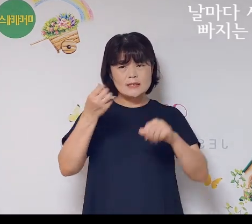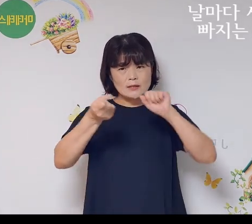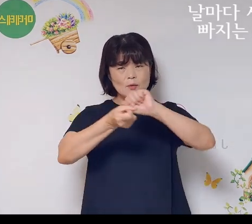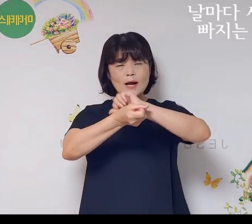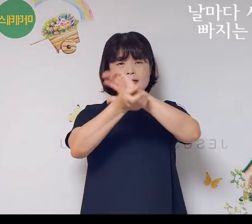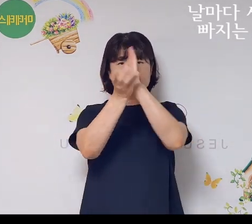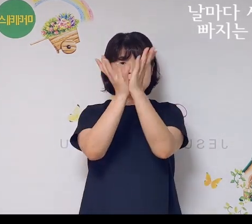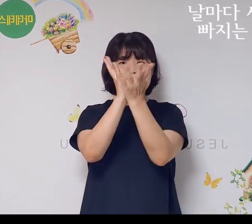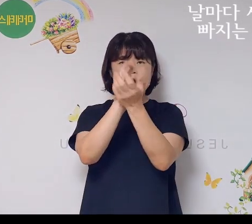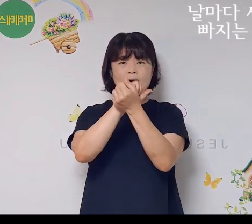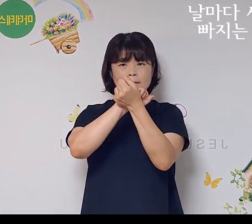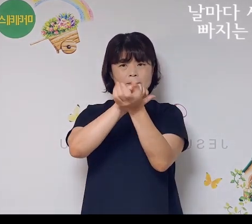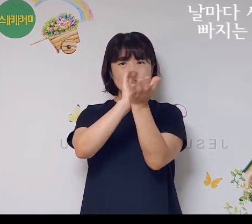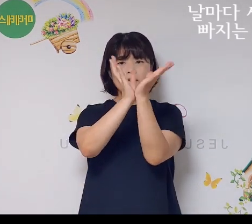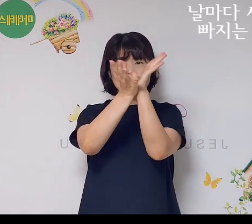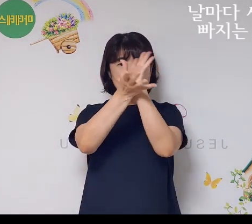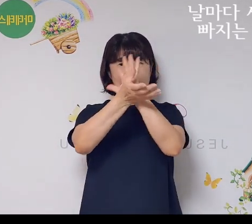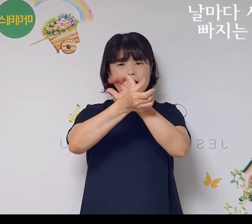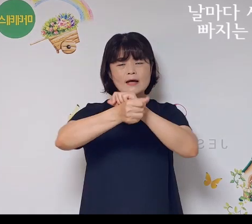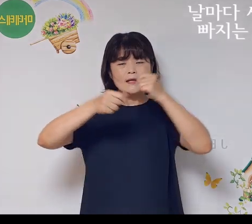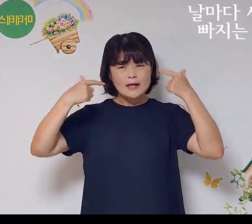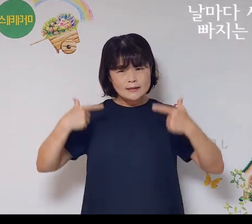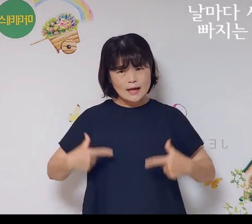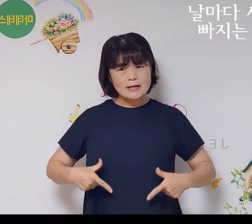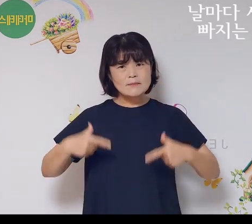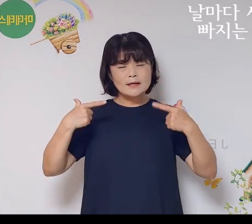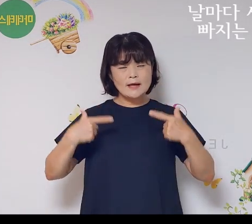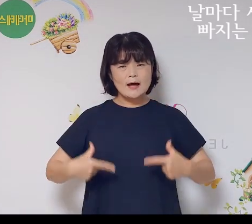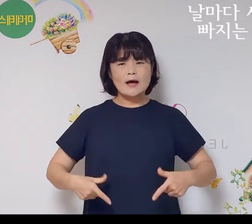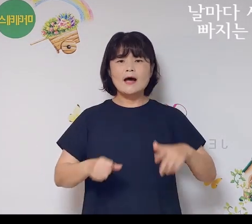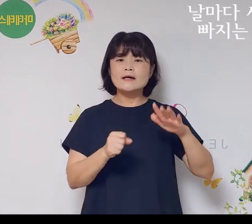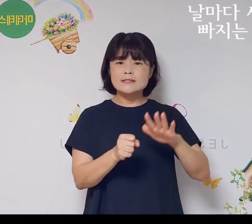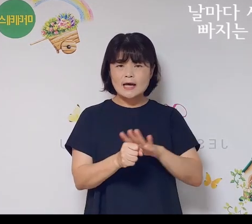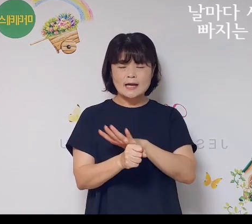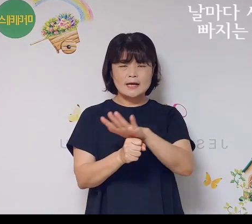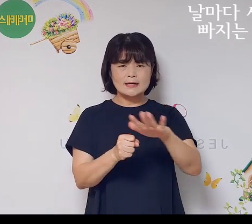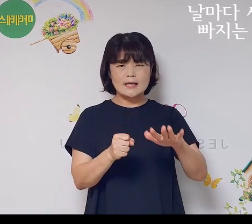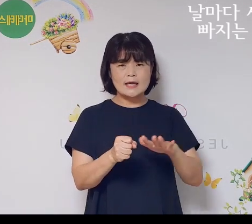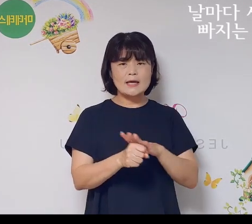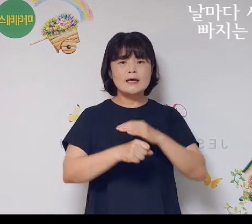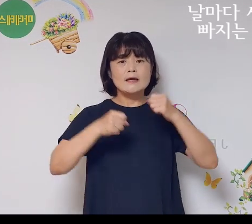불꽃이 활짝 피어나. 날마다